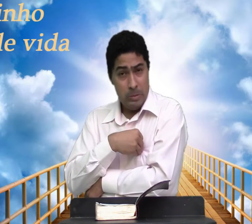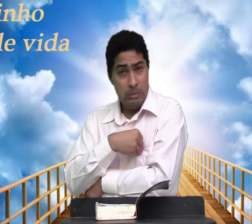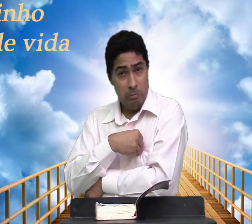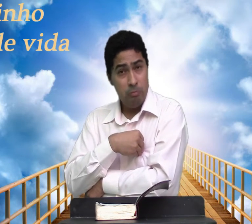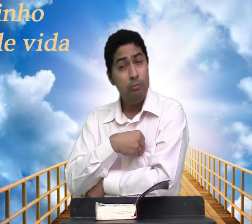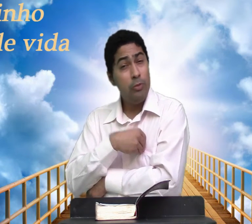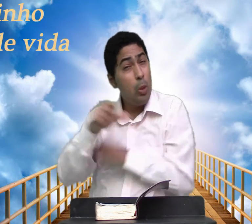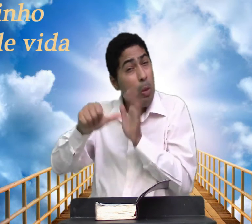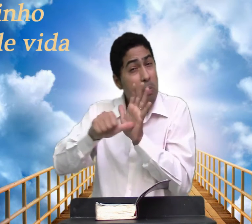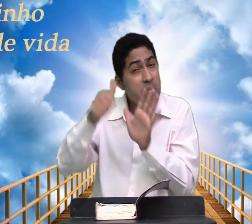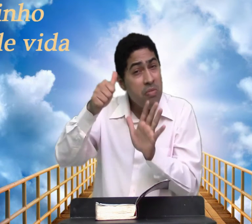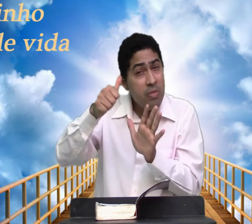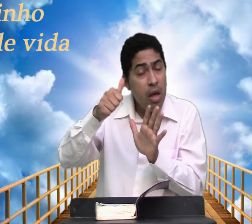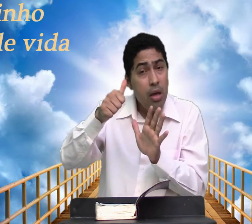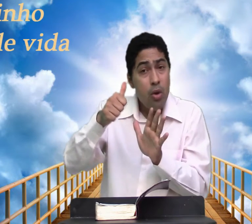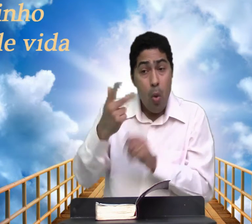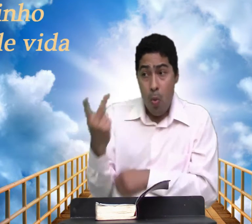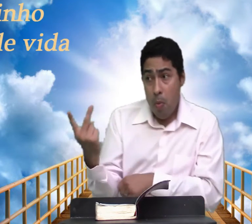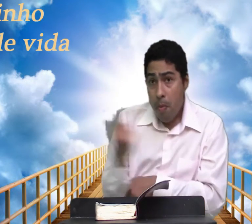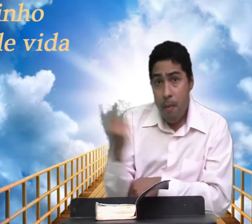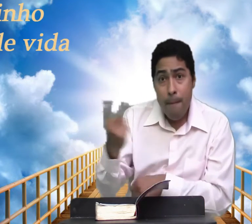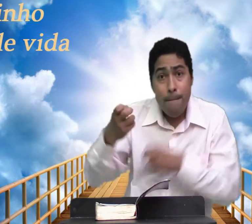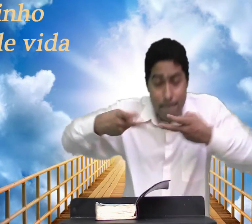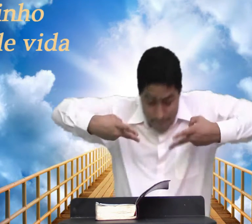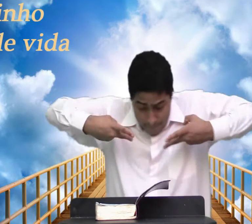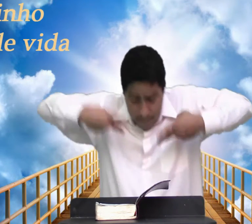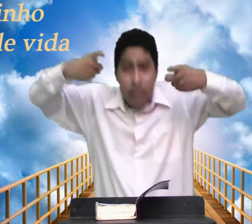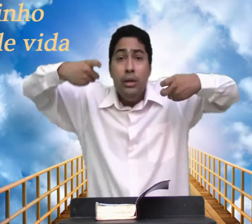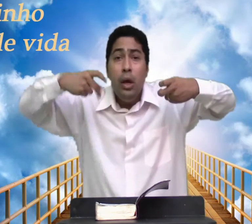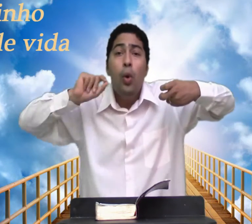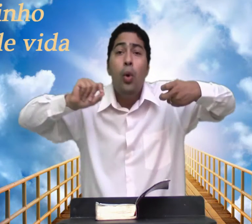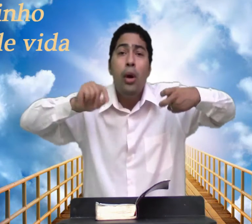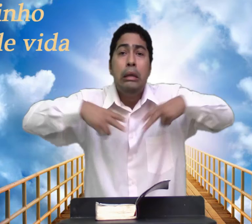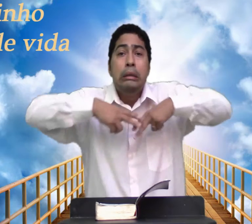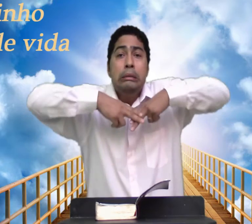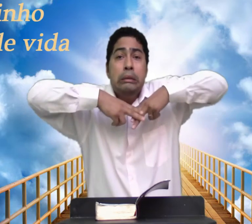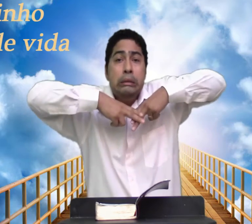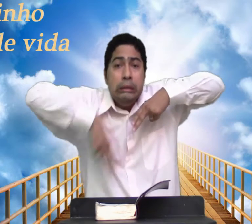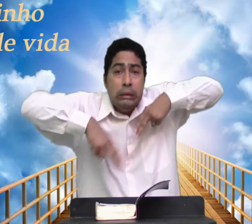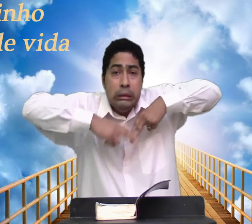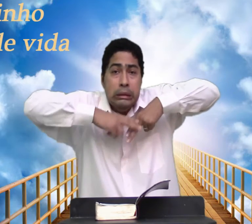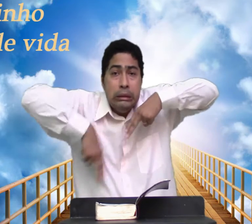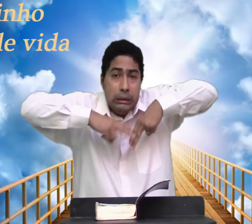Os dois perceberam que estavam completamente nus.